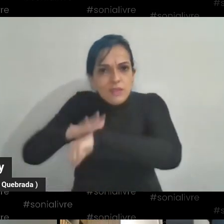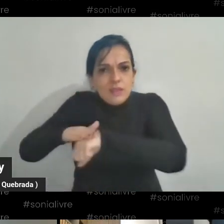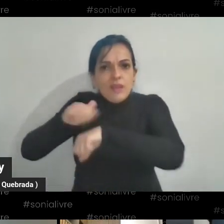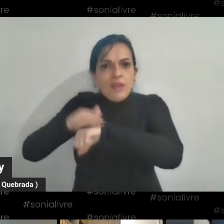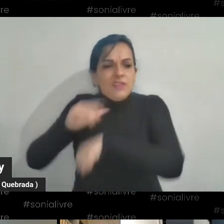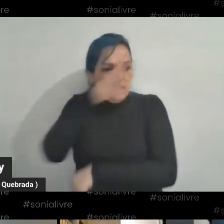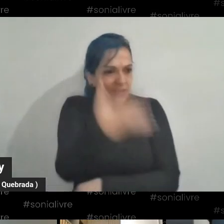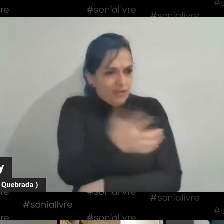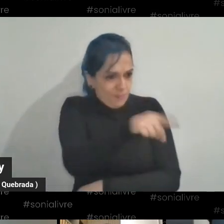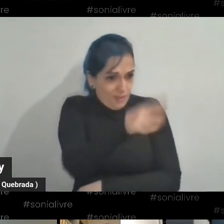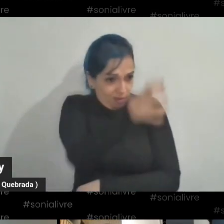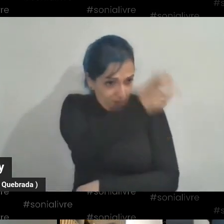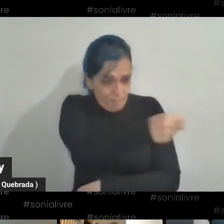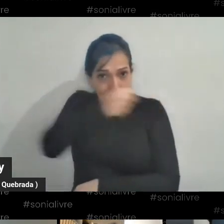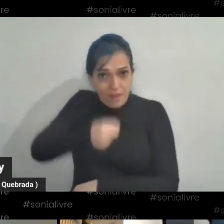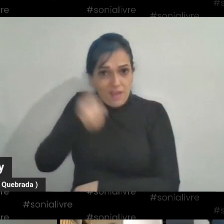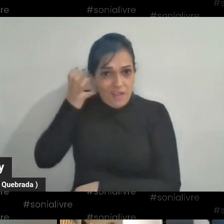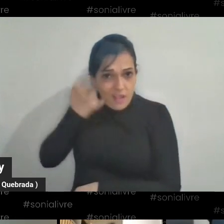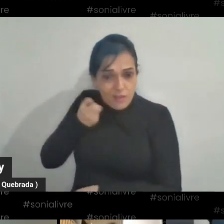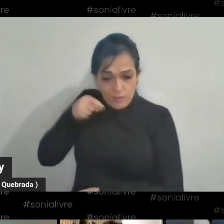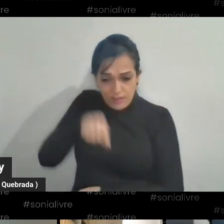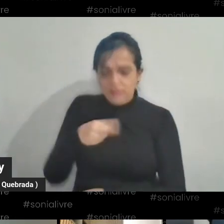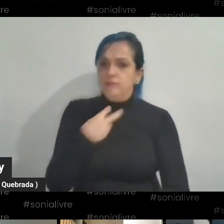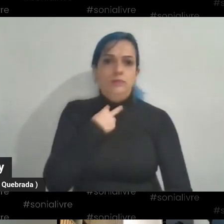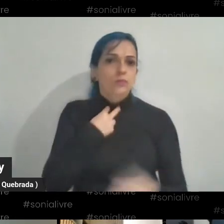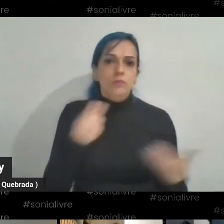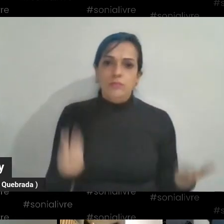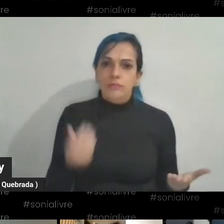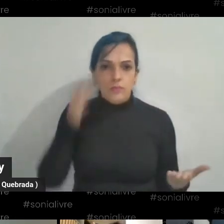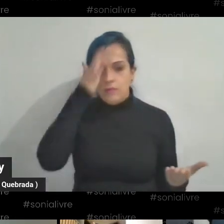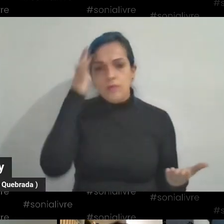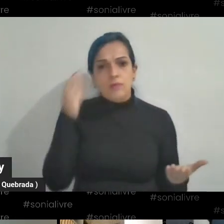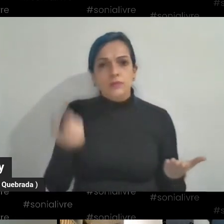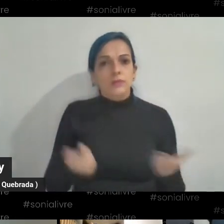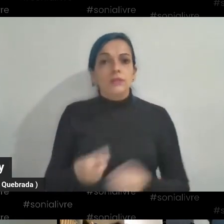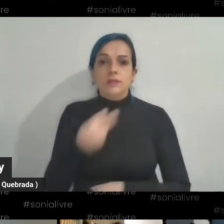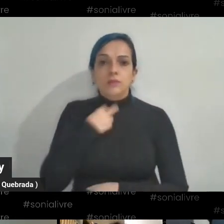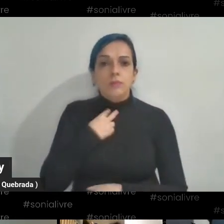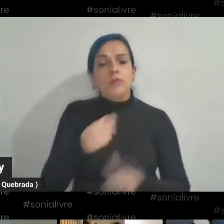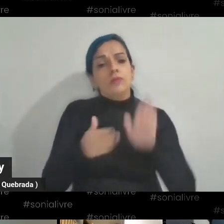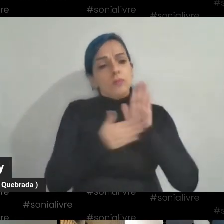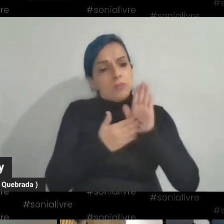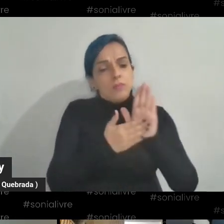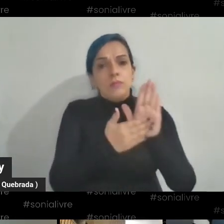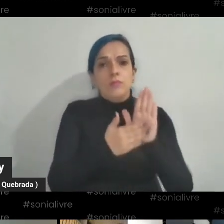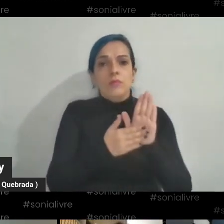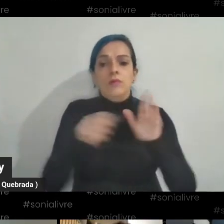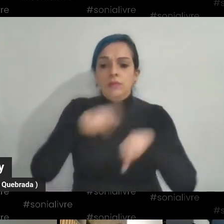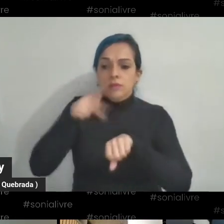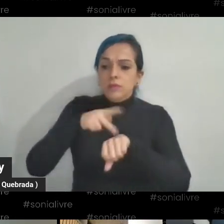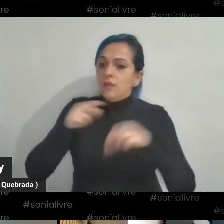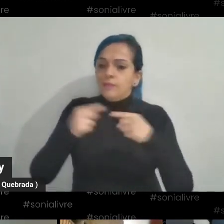com o, né, vai contra todos os protocolos internacionais, a garantia das vítimas, né,